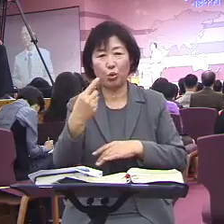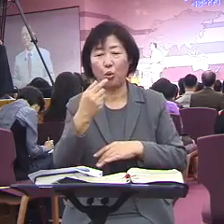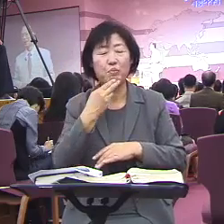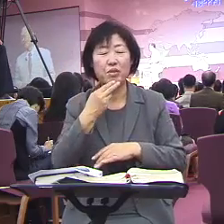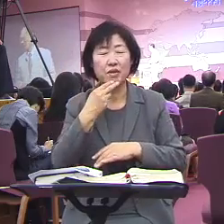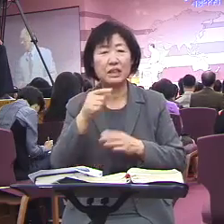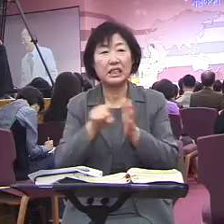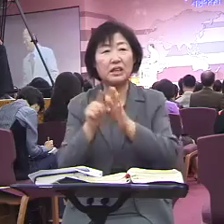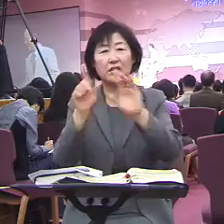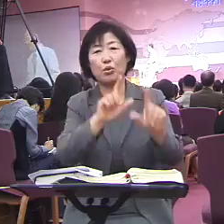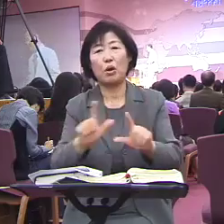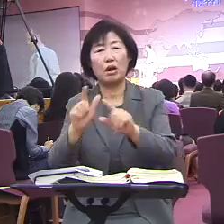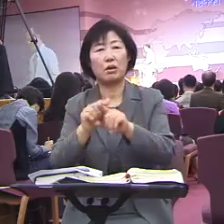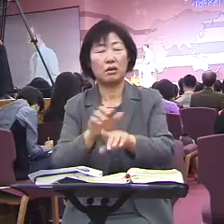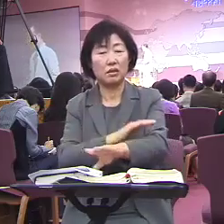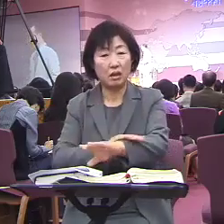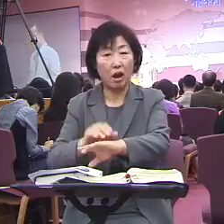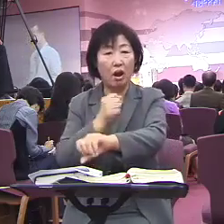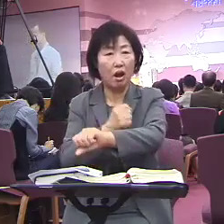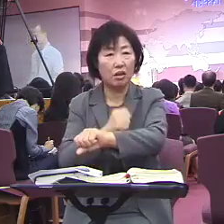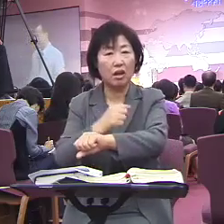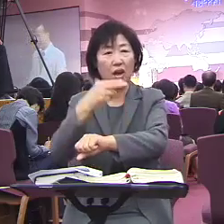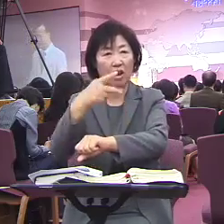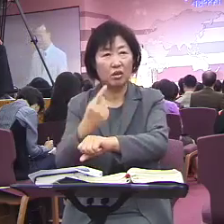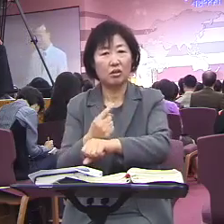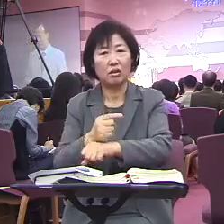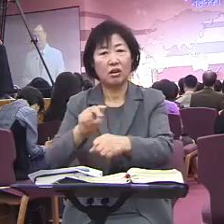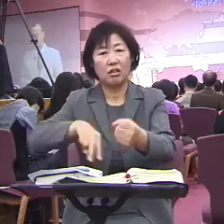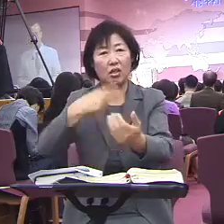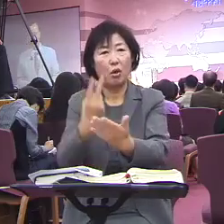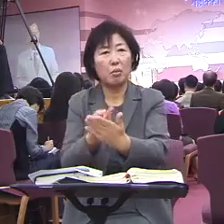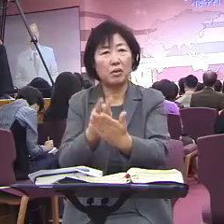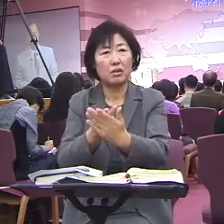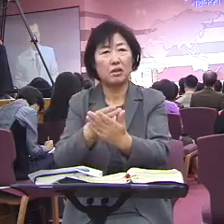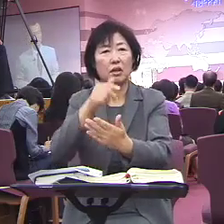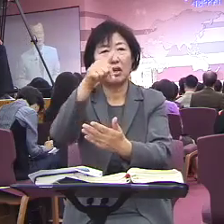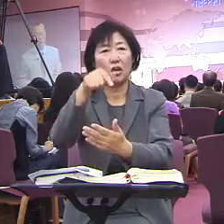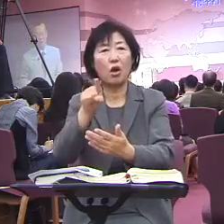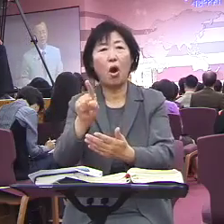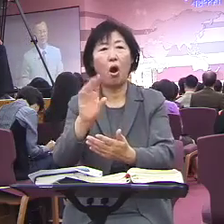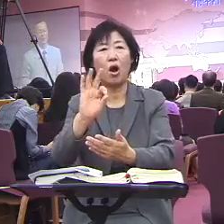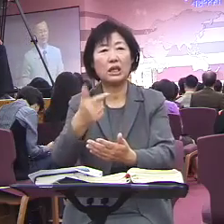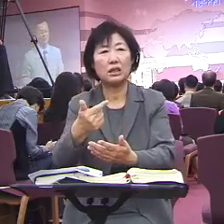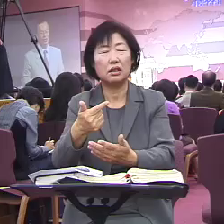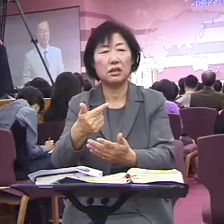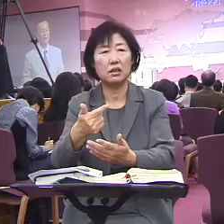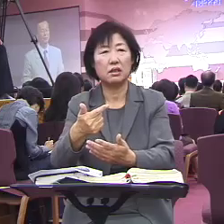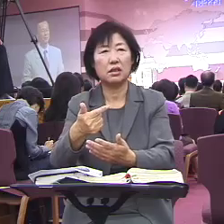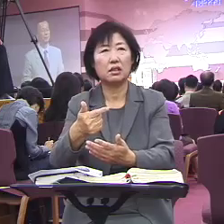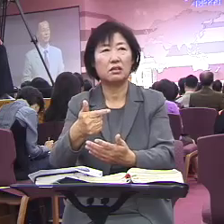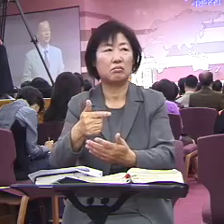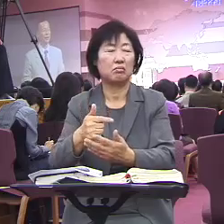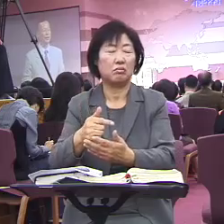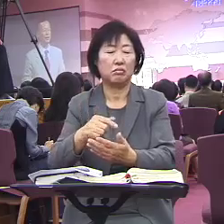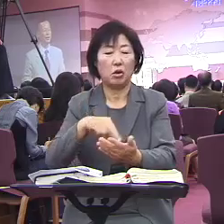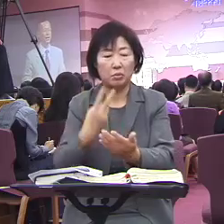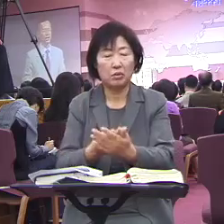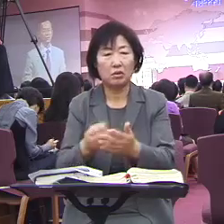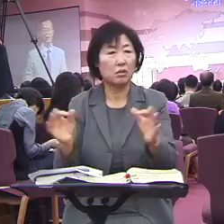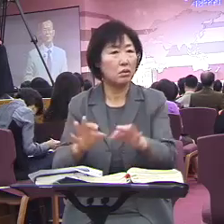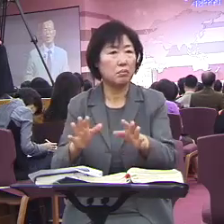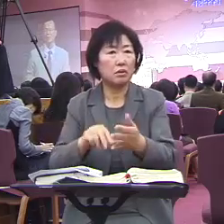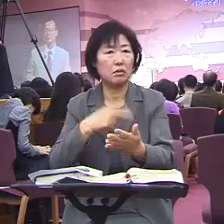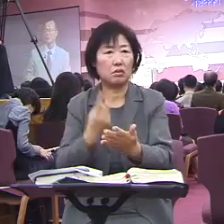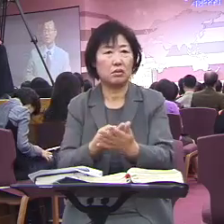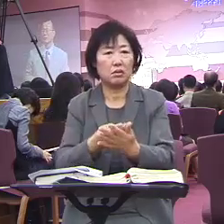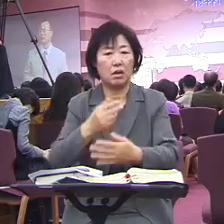신앙생활 어때요? 신앙생활 잘 하다가도 넘어지는 이 거인들 넘어지는 거 보니까 순식간입니다. 순식간.